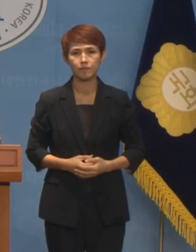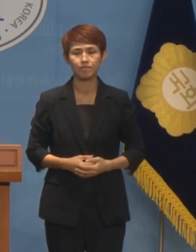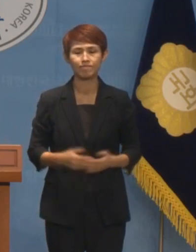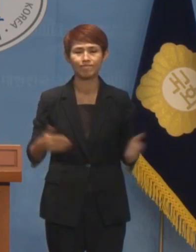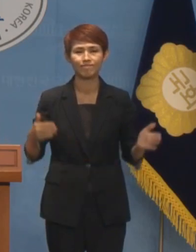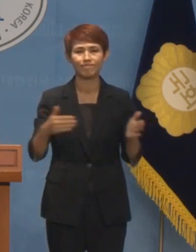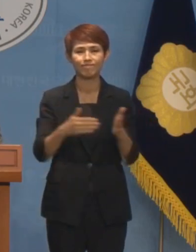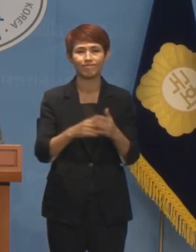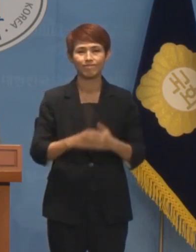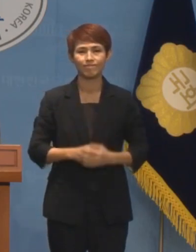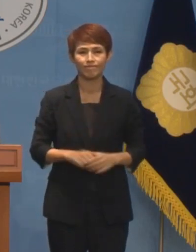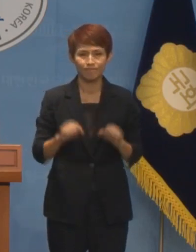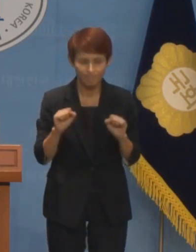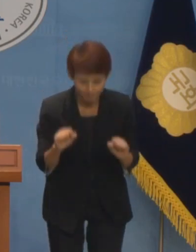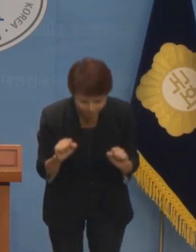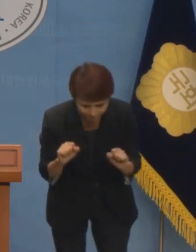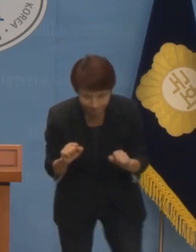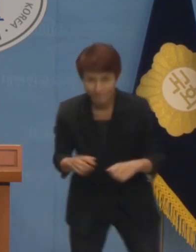이상입니다.